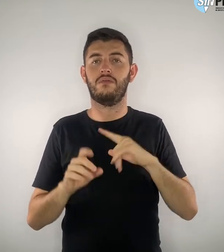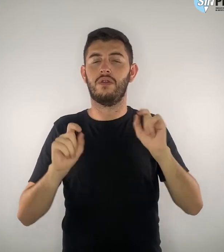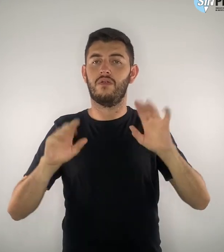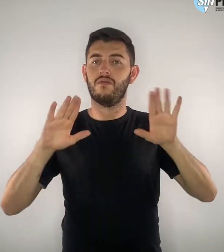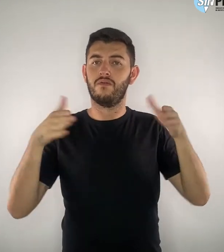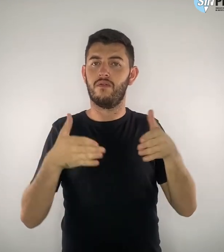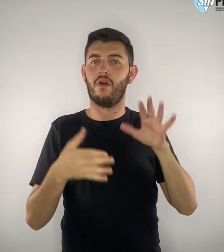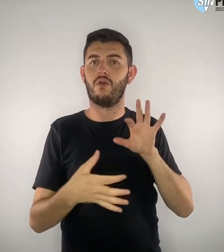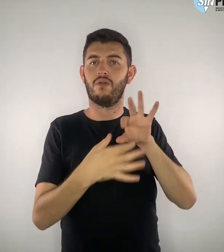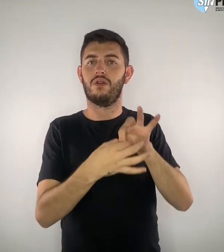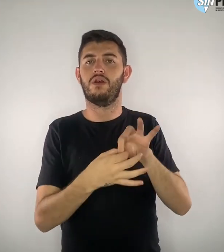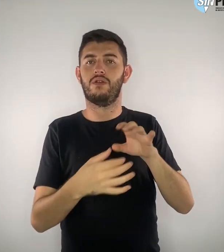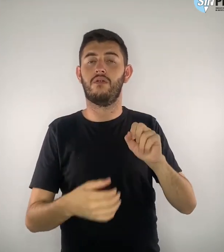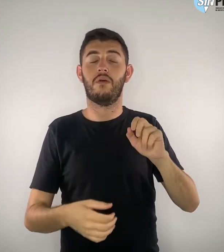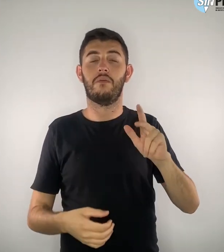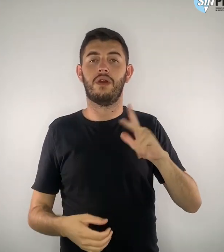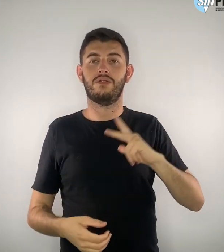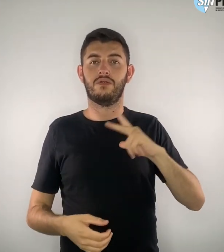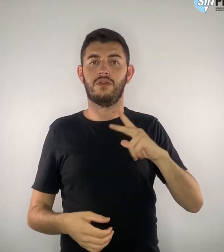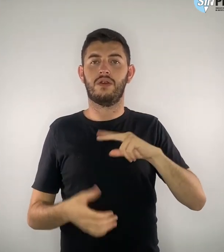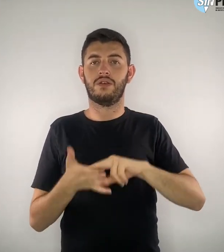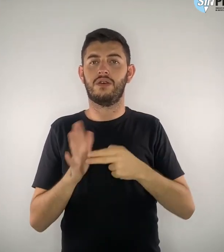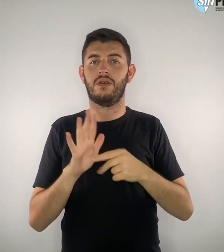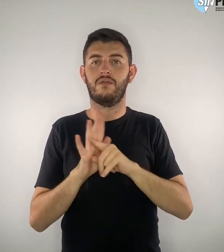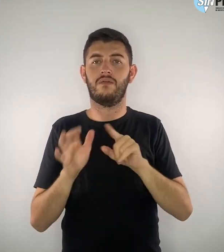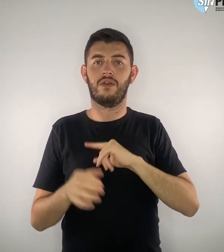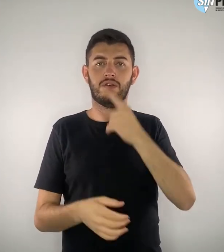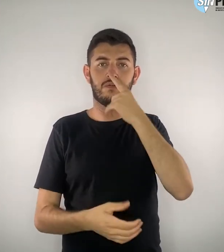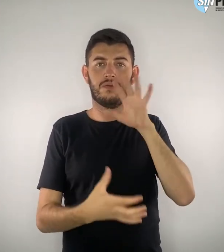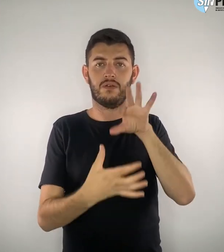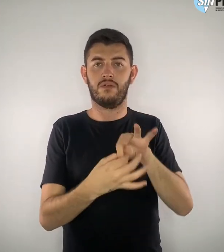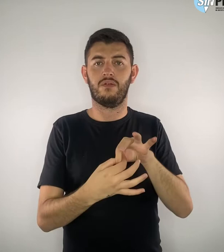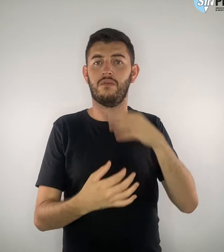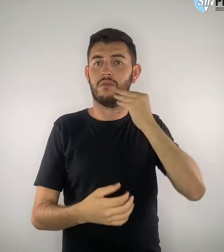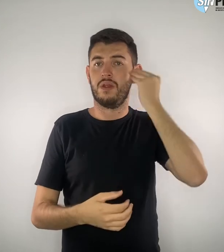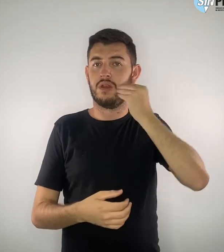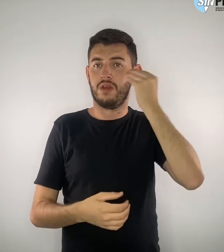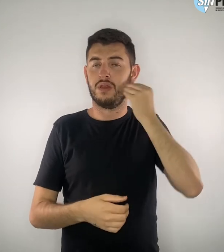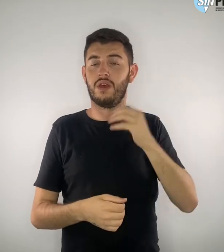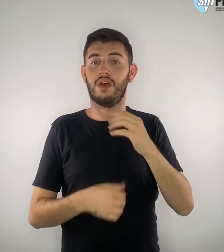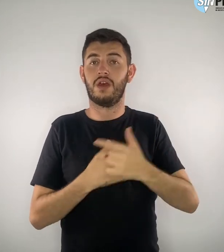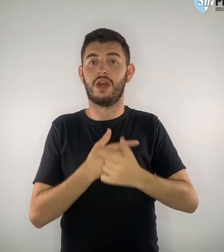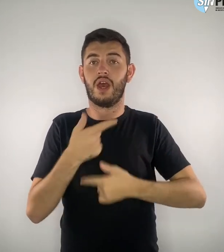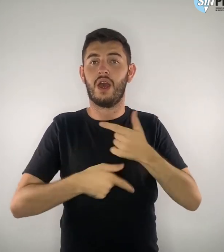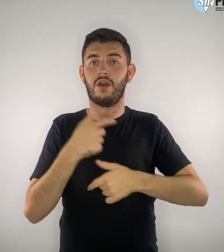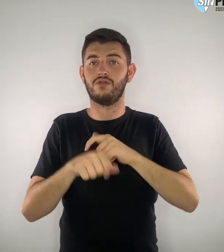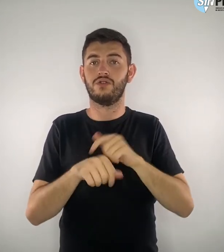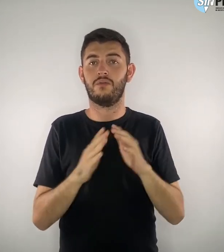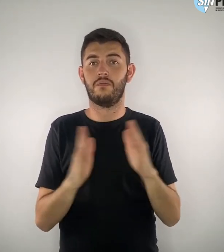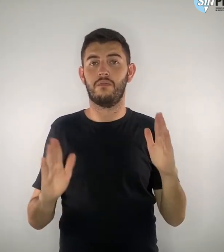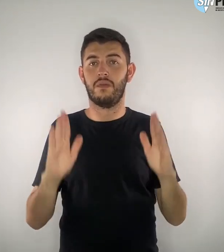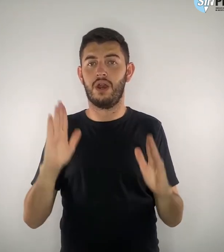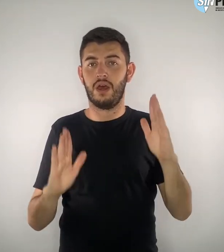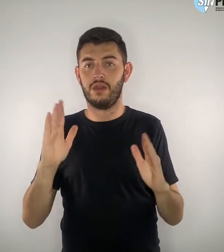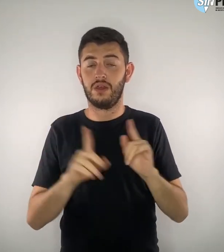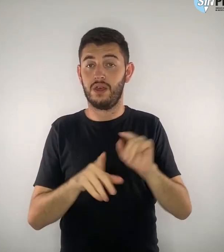de experiência, de cargo com prazo determinado e de avaliação periódica das metas de